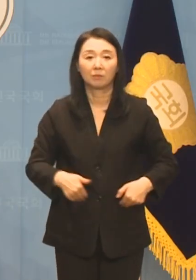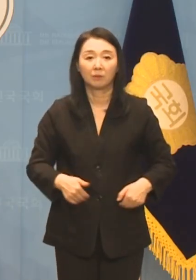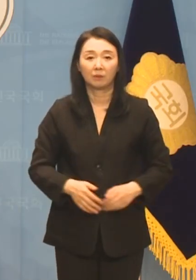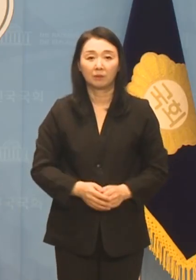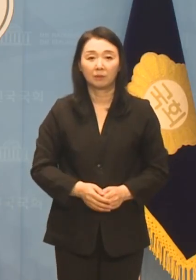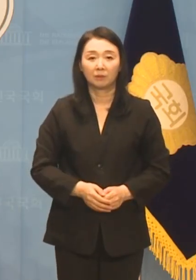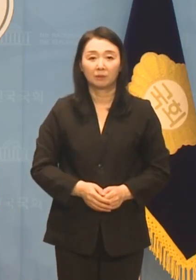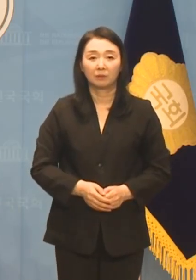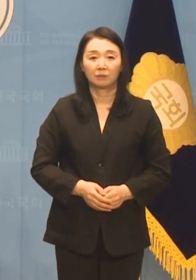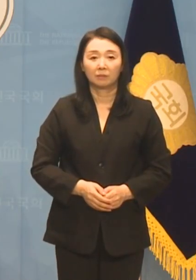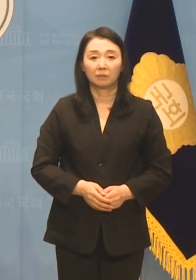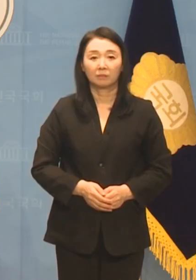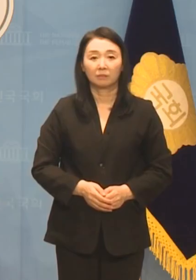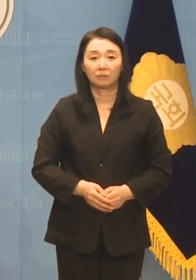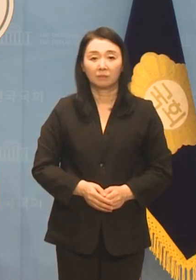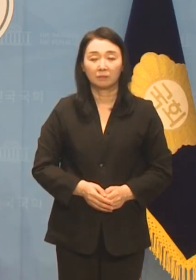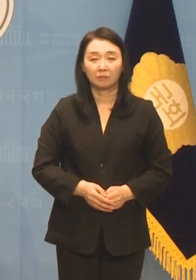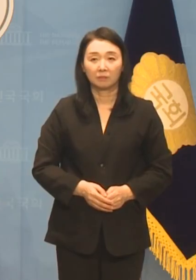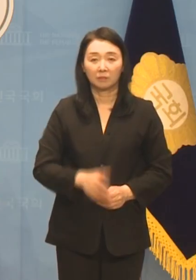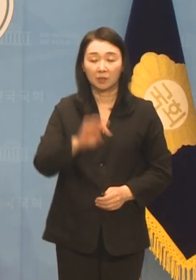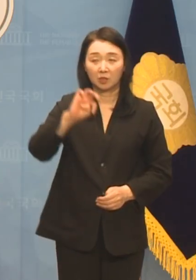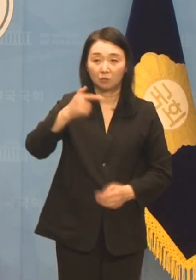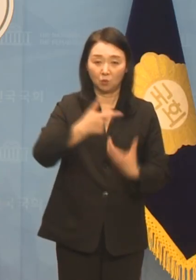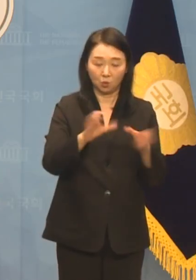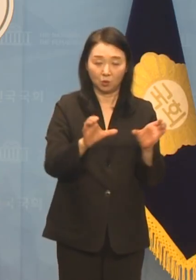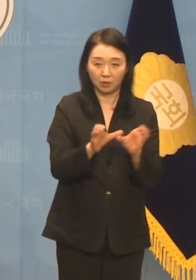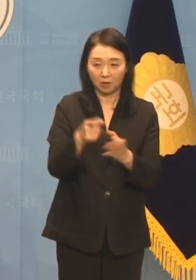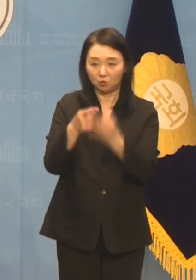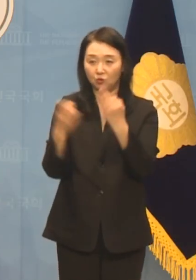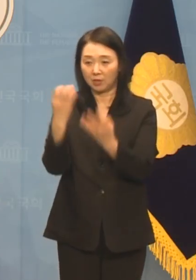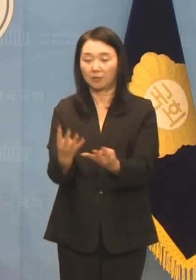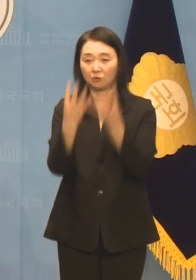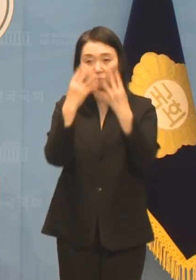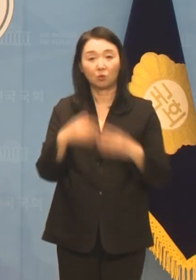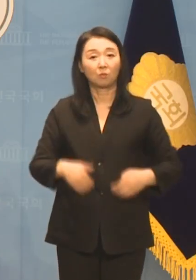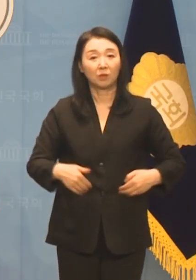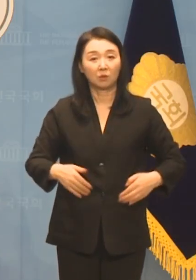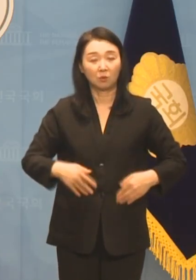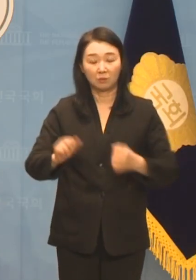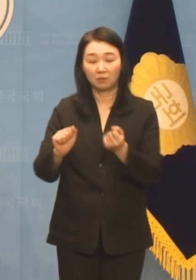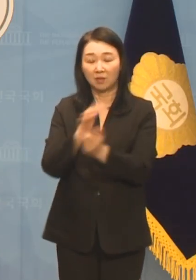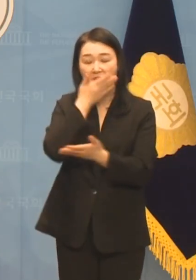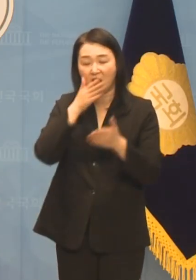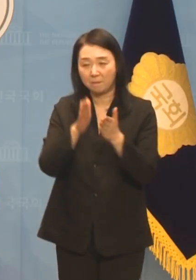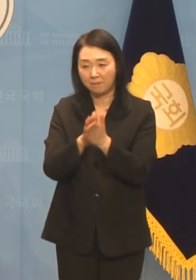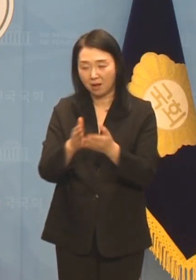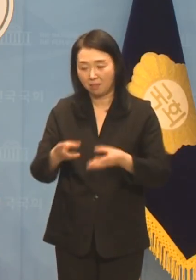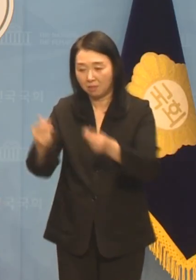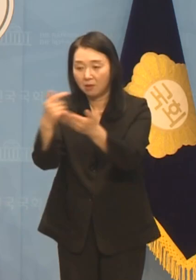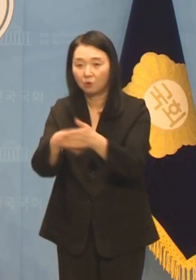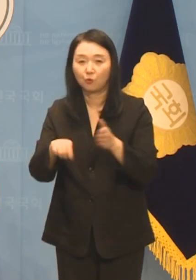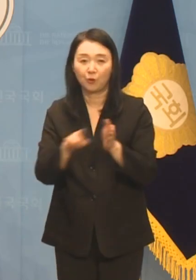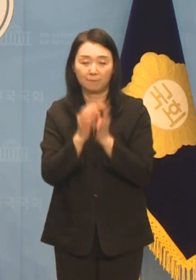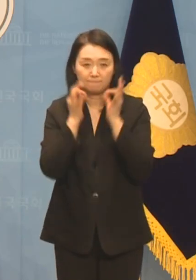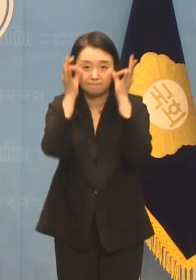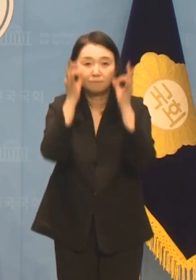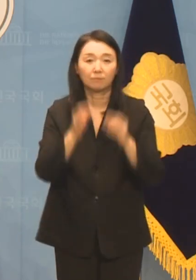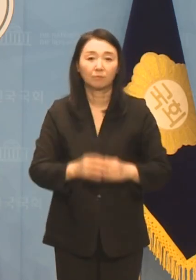합니다. 진보당은 윤석열 재구속과 내란 세력 청산을 위해 총력을 다할